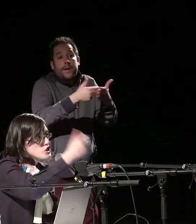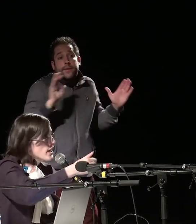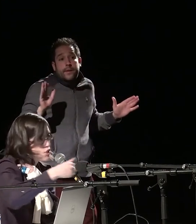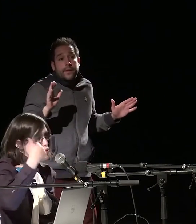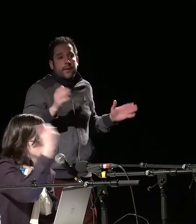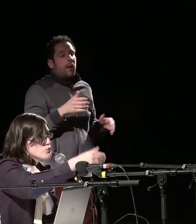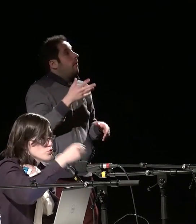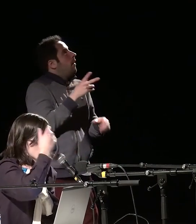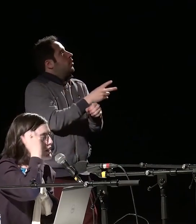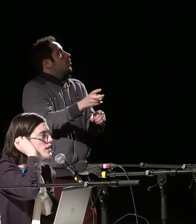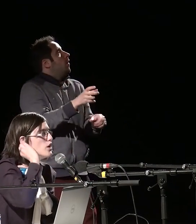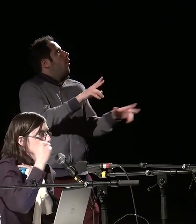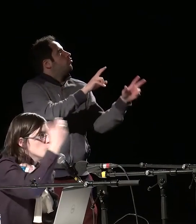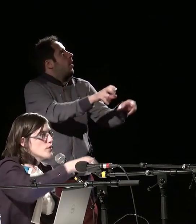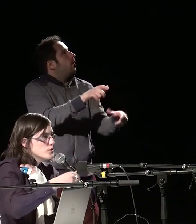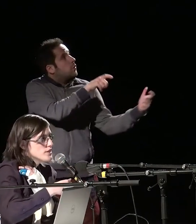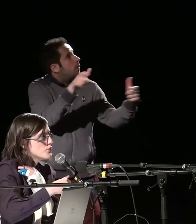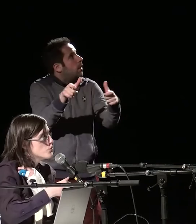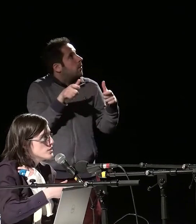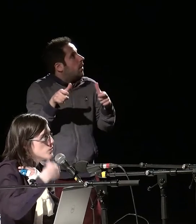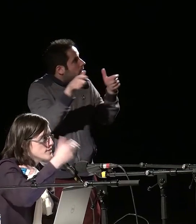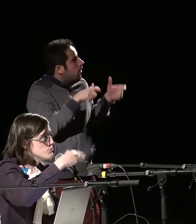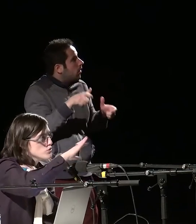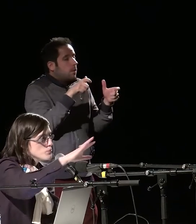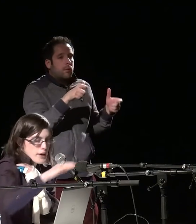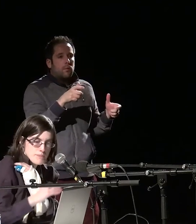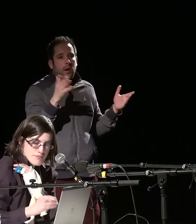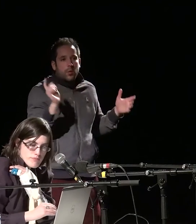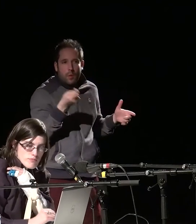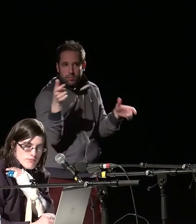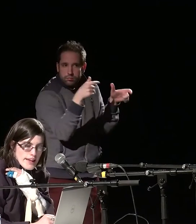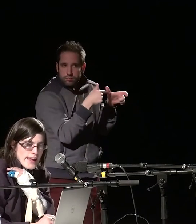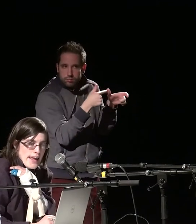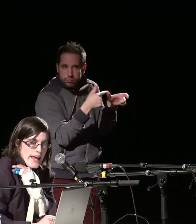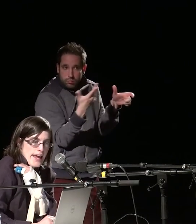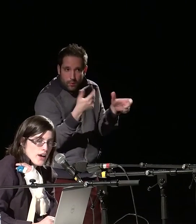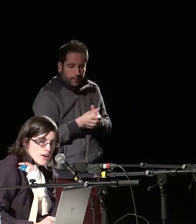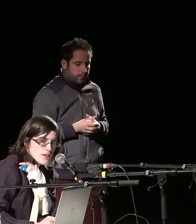dangereux, on les cherche. Du coup, il faut vous surveiller. Du coup, on va voter des lois d'exception. C'est tout pareil.